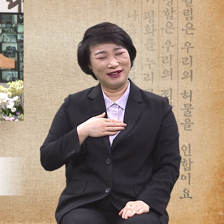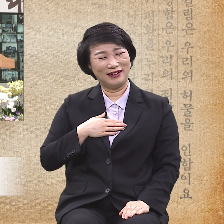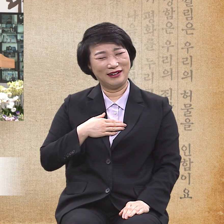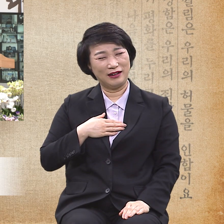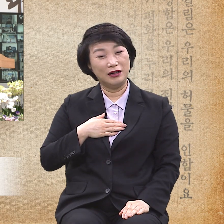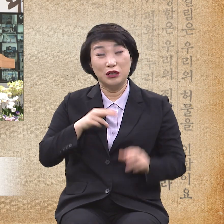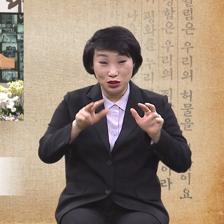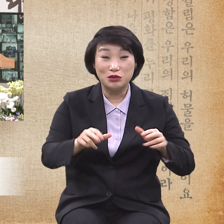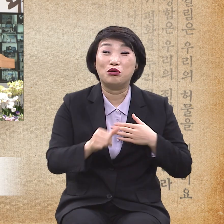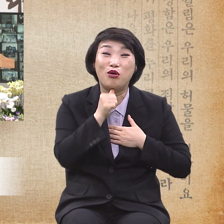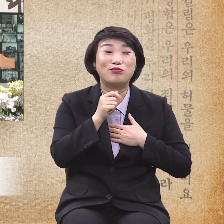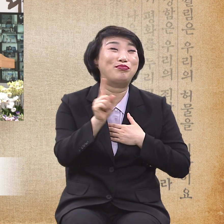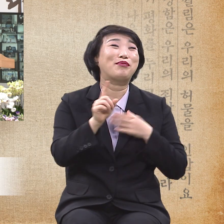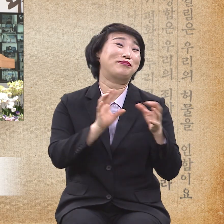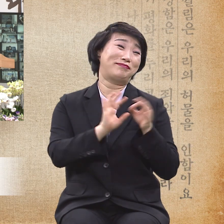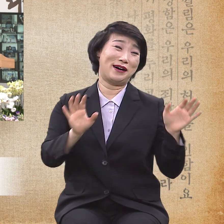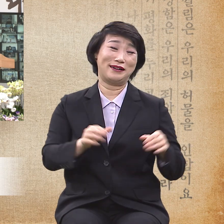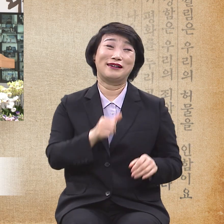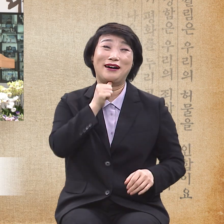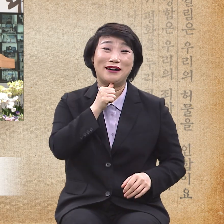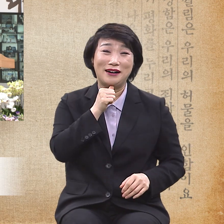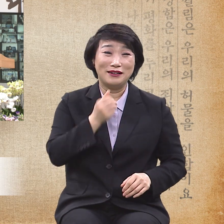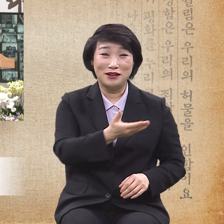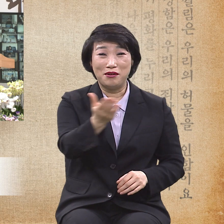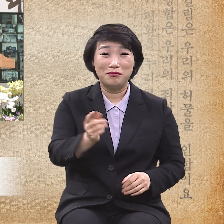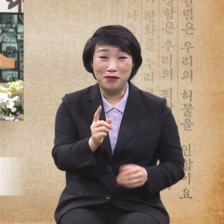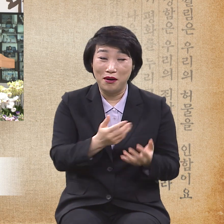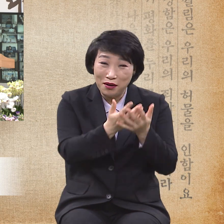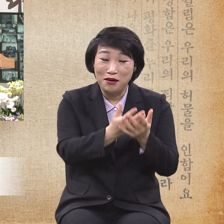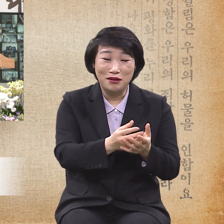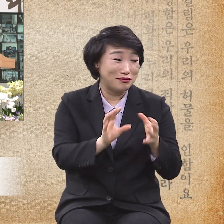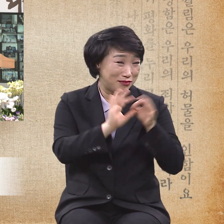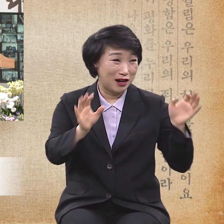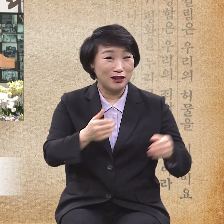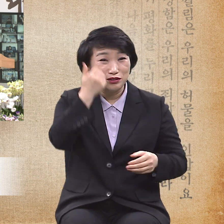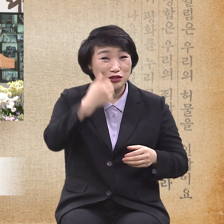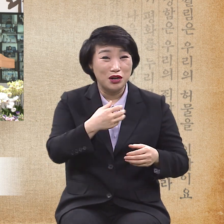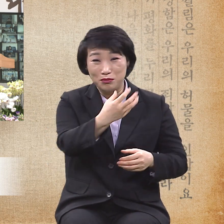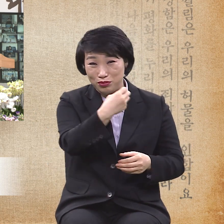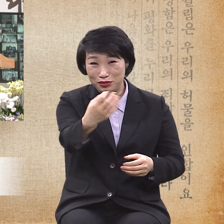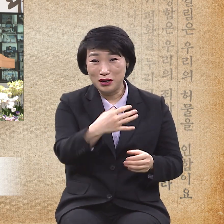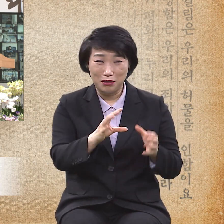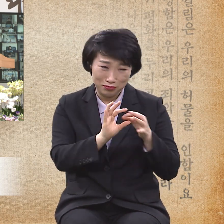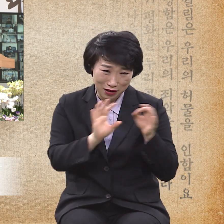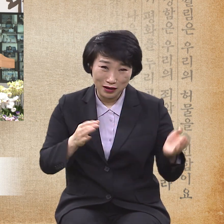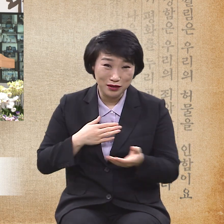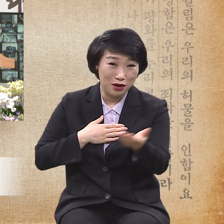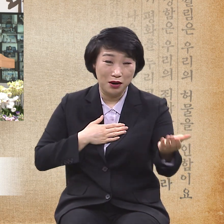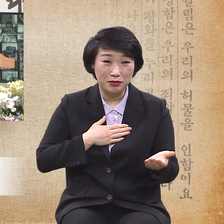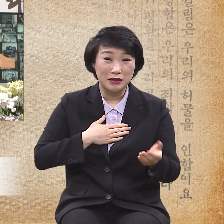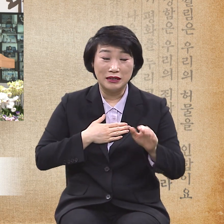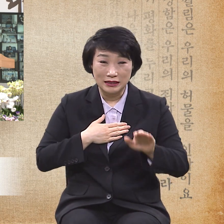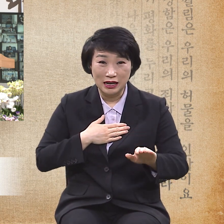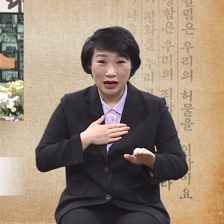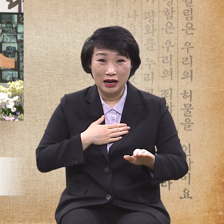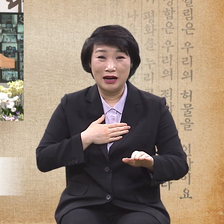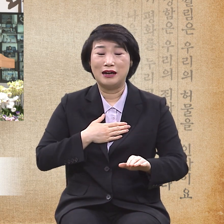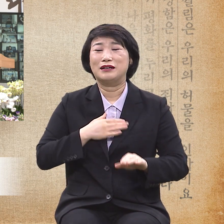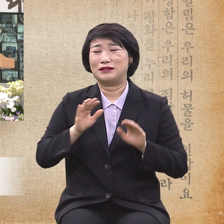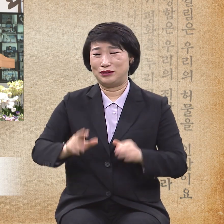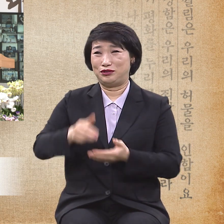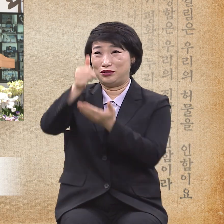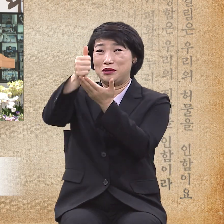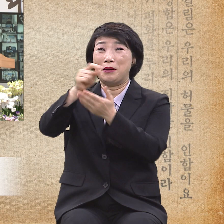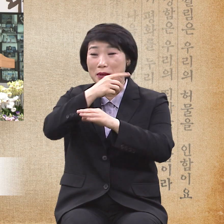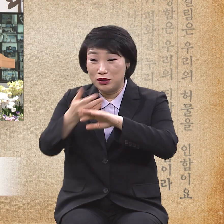거지면 어때? 가난하면 어때? 남이 무시하면 어때? 응? 우리는 절대로 주님이